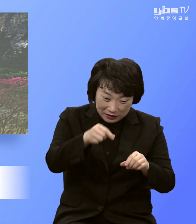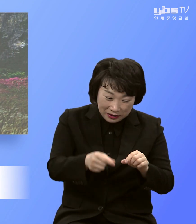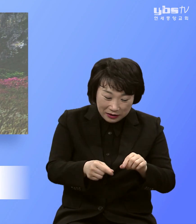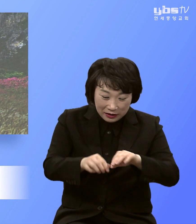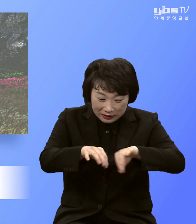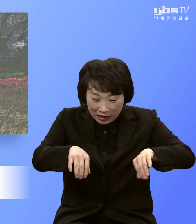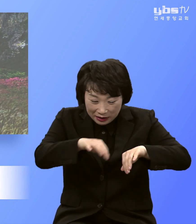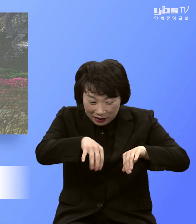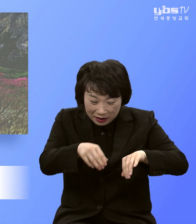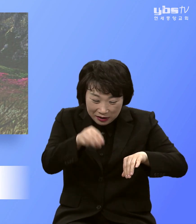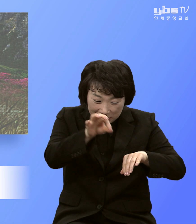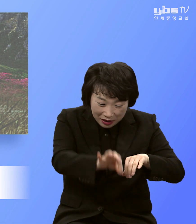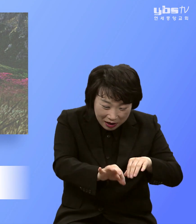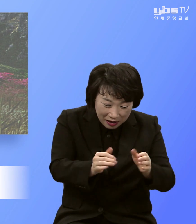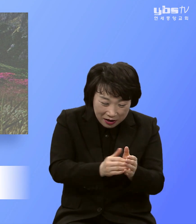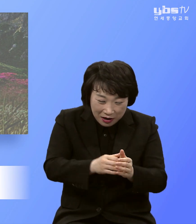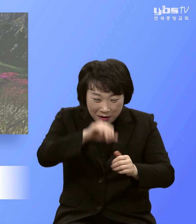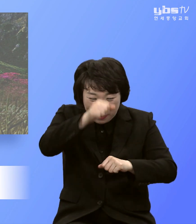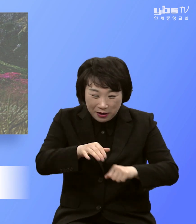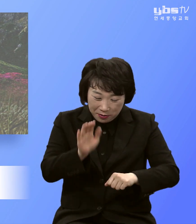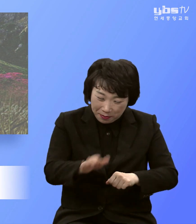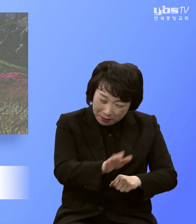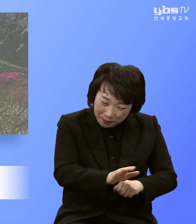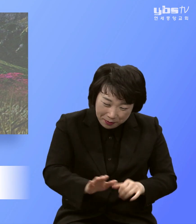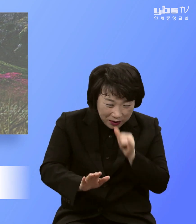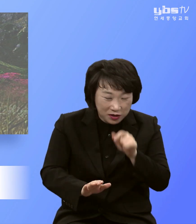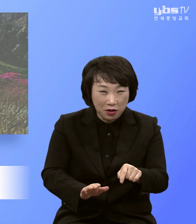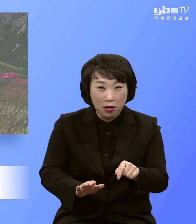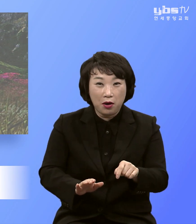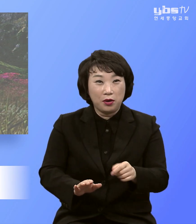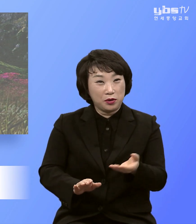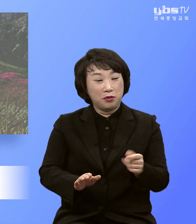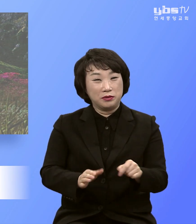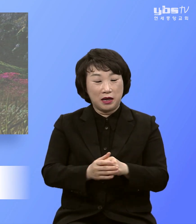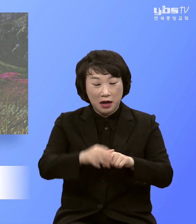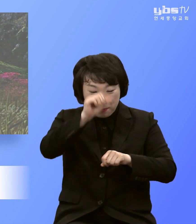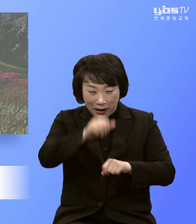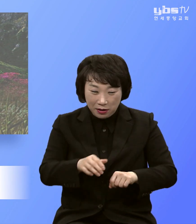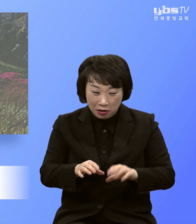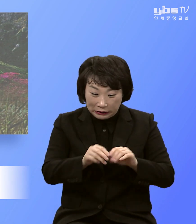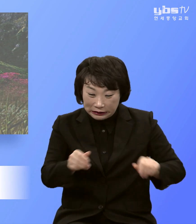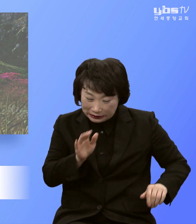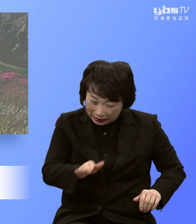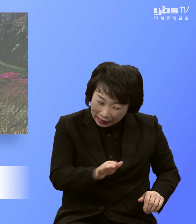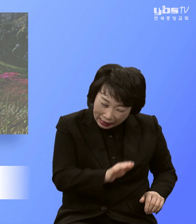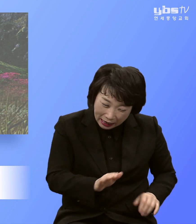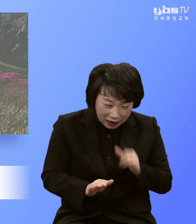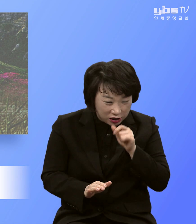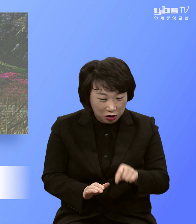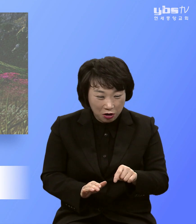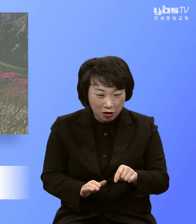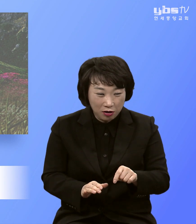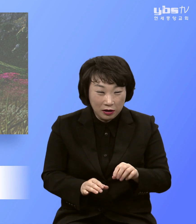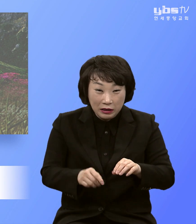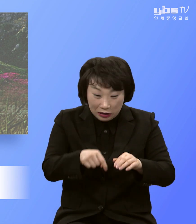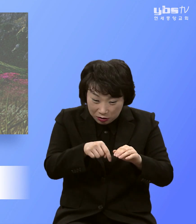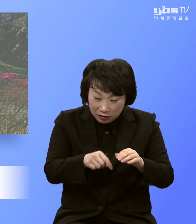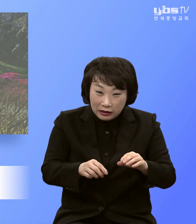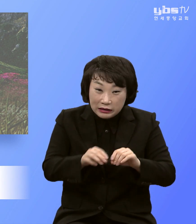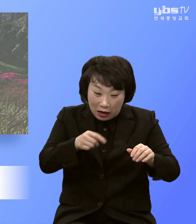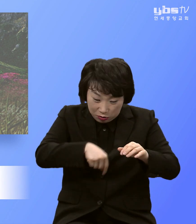꼭 밟아놓습니다. 이야, 발로 밟아놓은 땅콩이 단단히 지금 묻혀